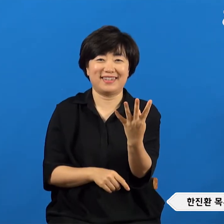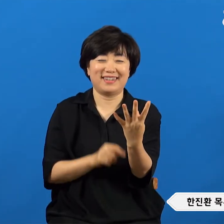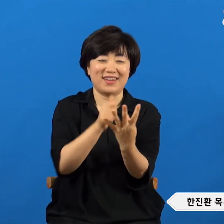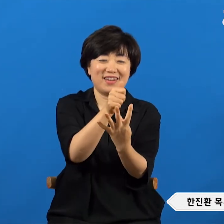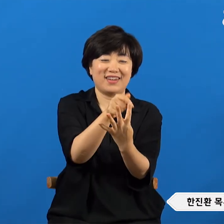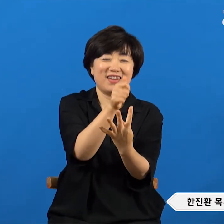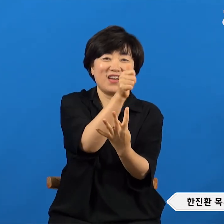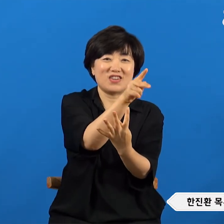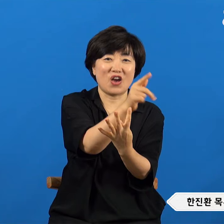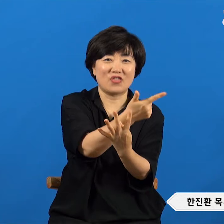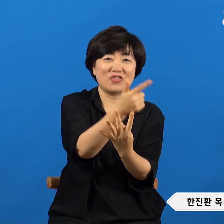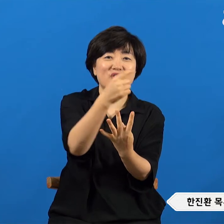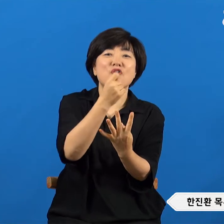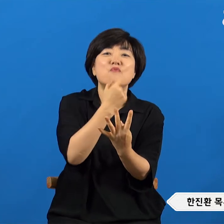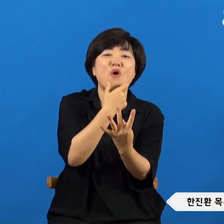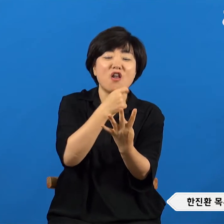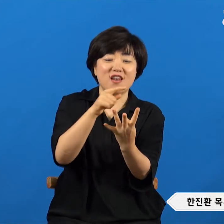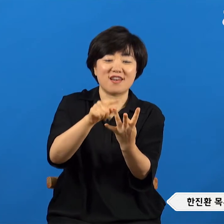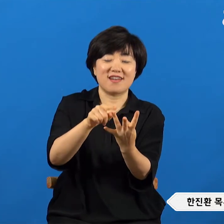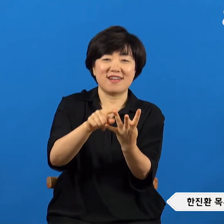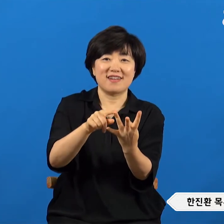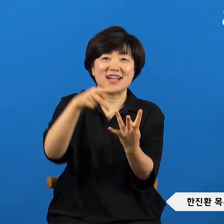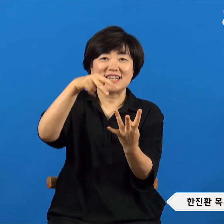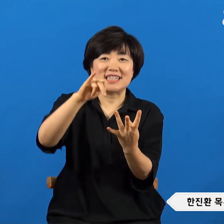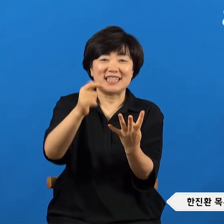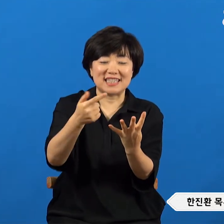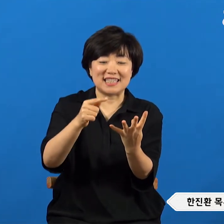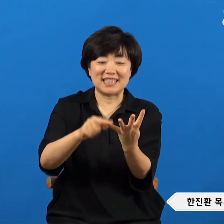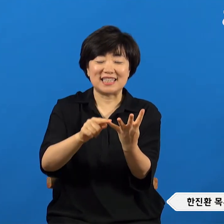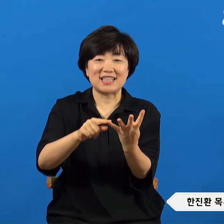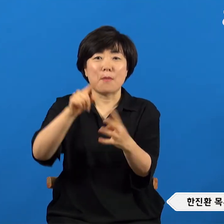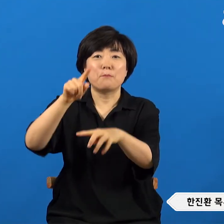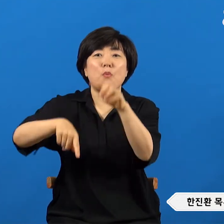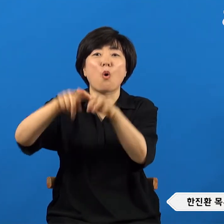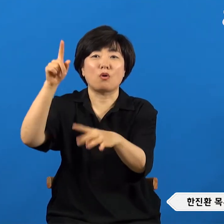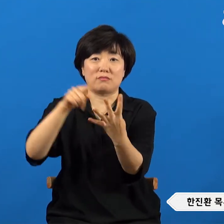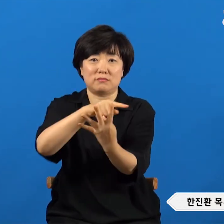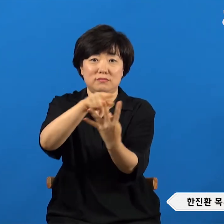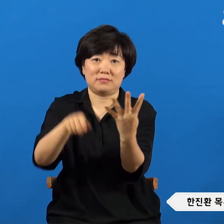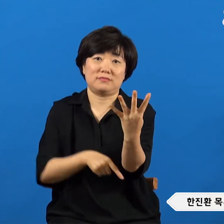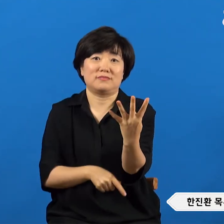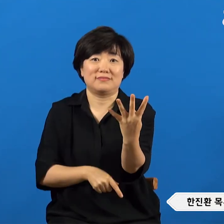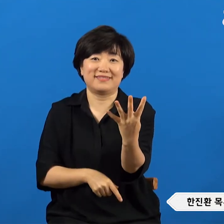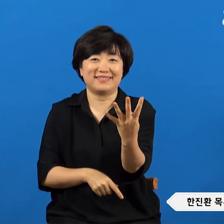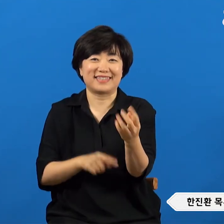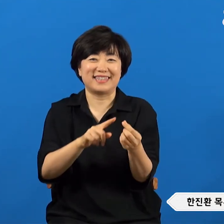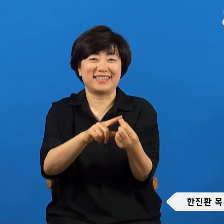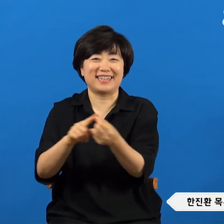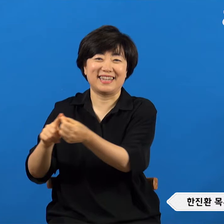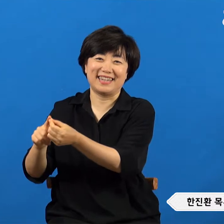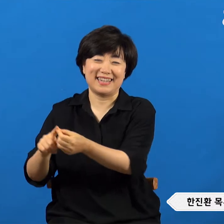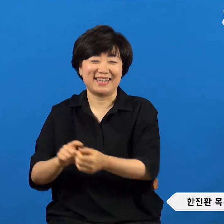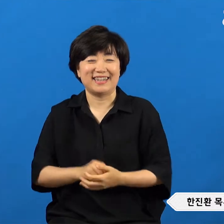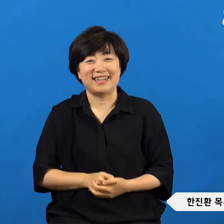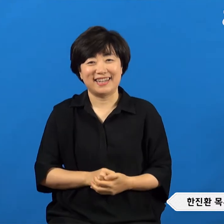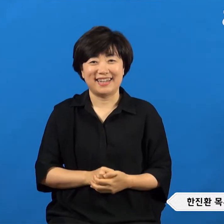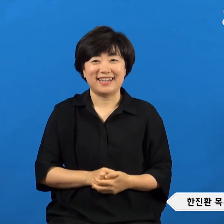그래, 현월신목 큼지막하게 경대 앞에 지금 붙여놓고 날마다 쳐다볼 판입니다.